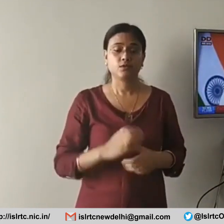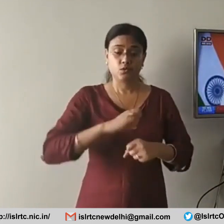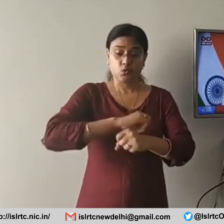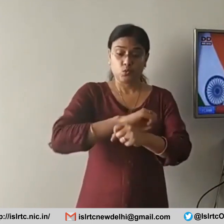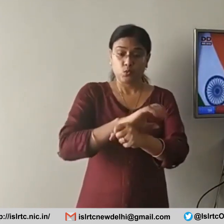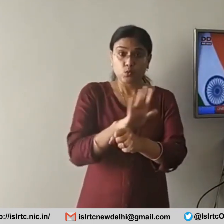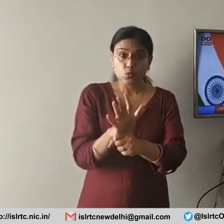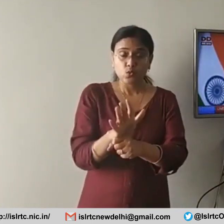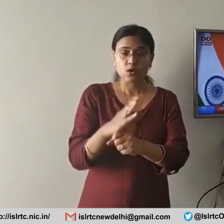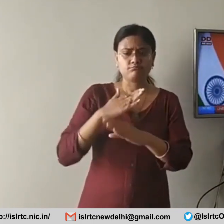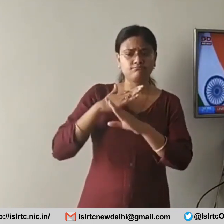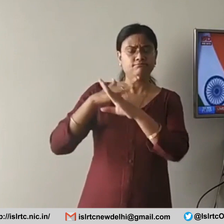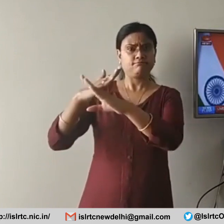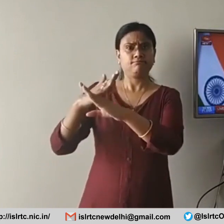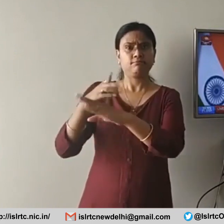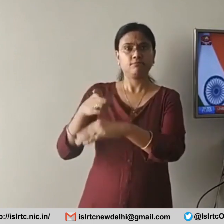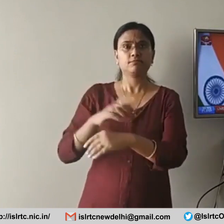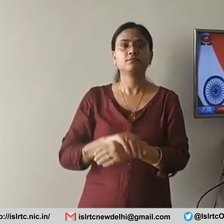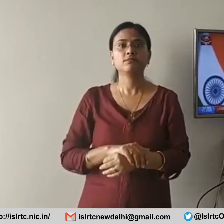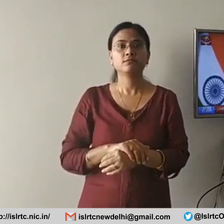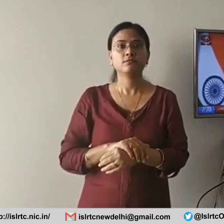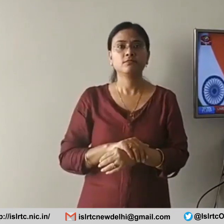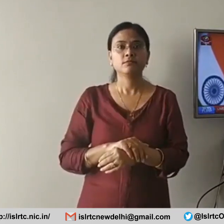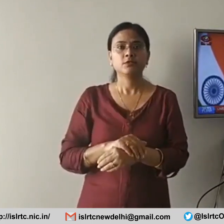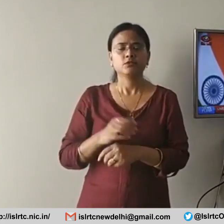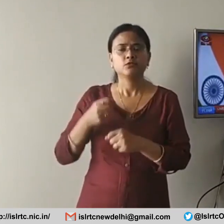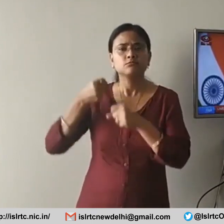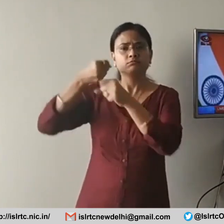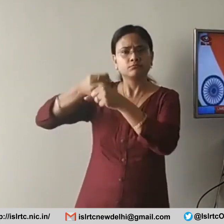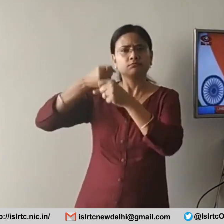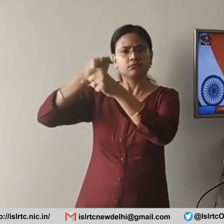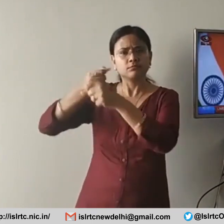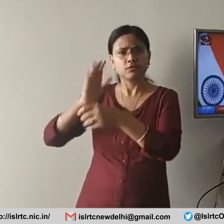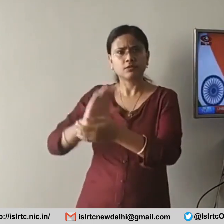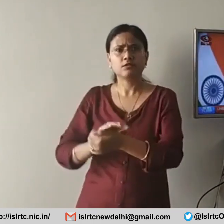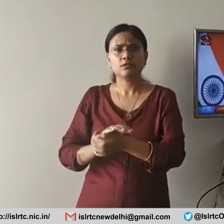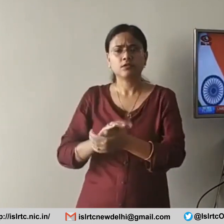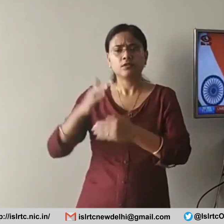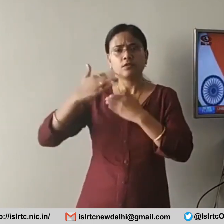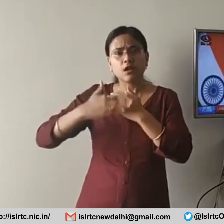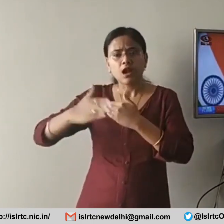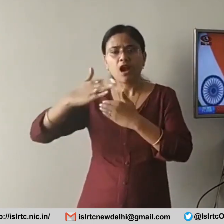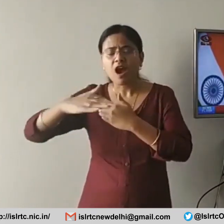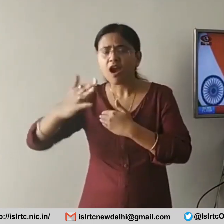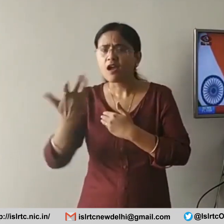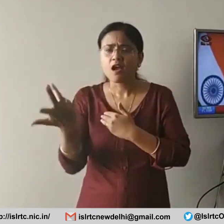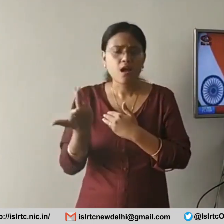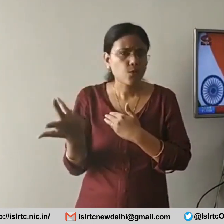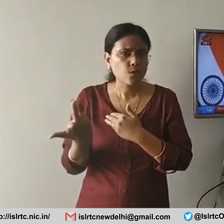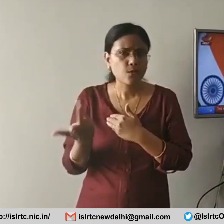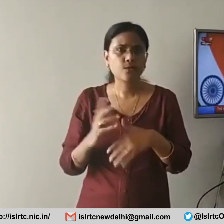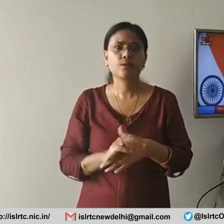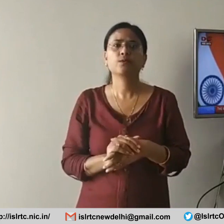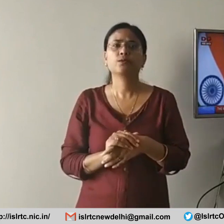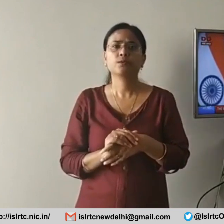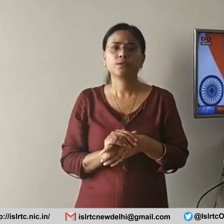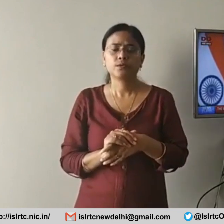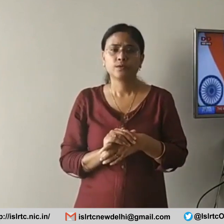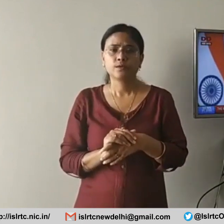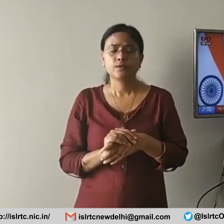कोरोना के खिलाफ लड़ाई अब आगे कैसे बढ़े,